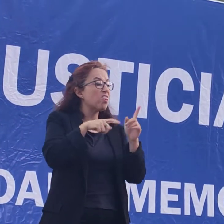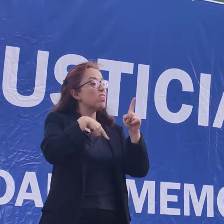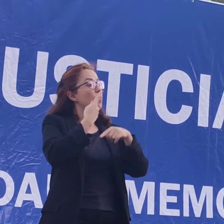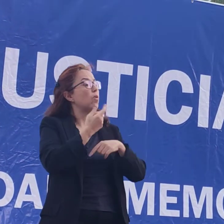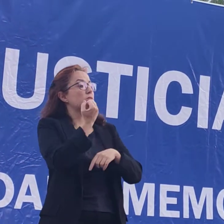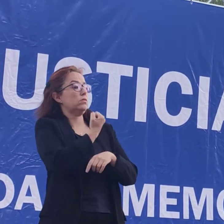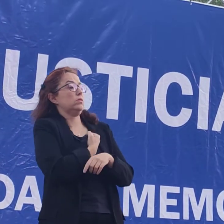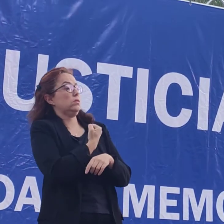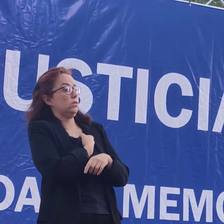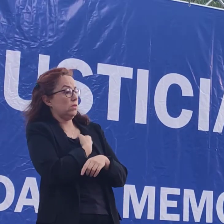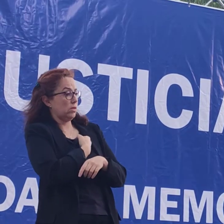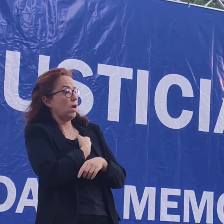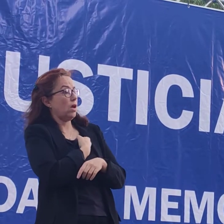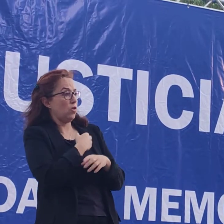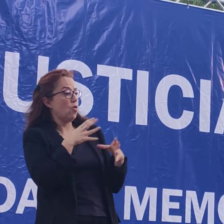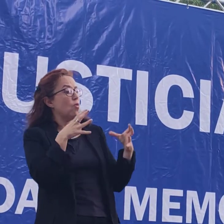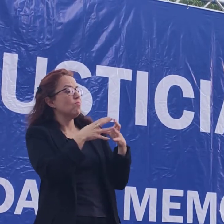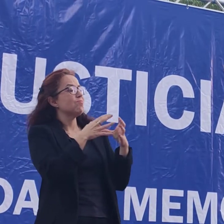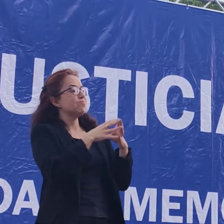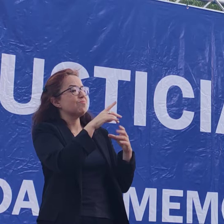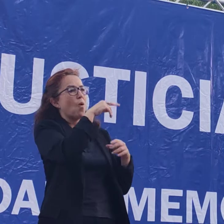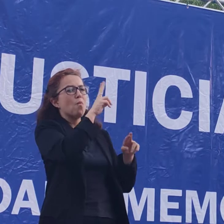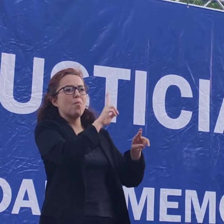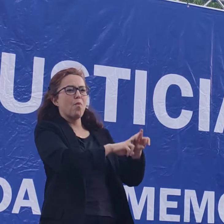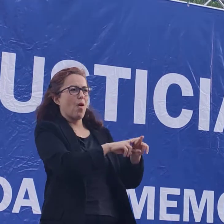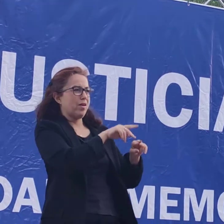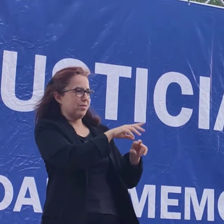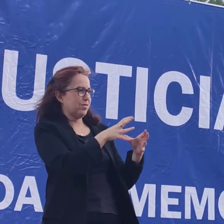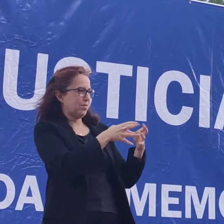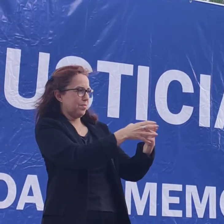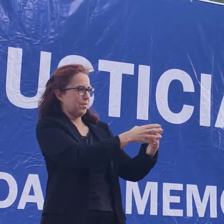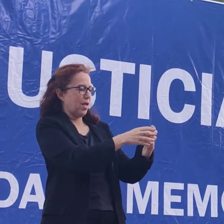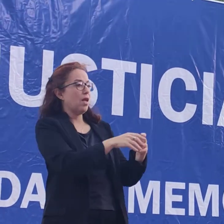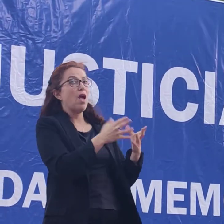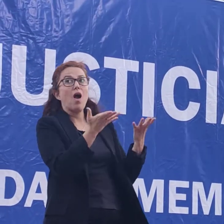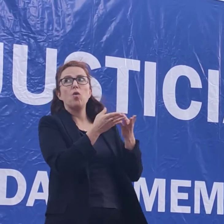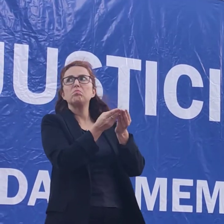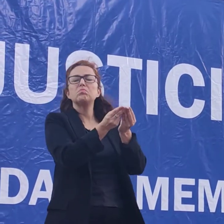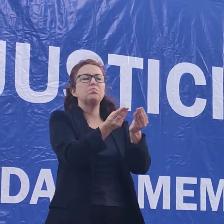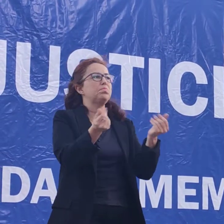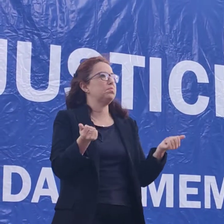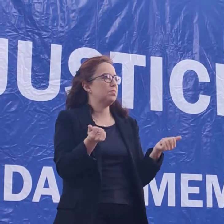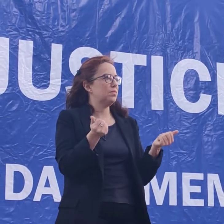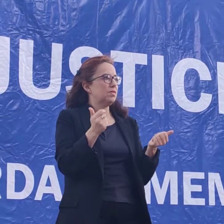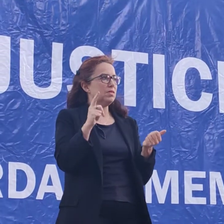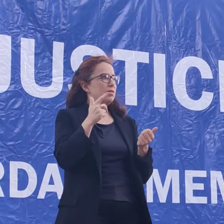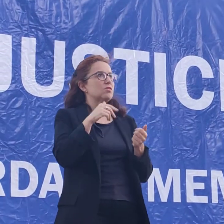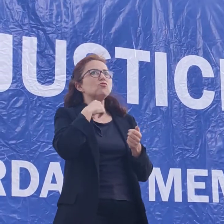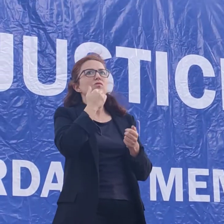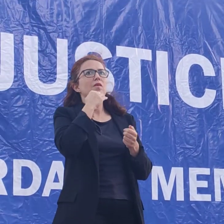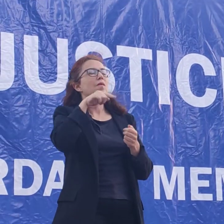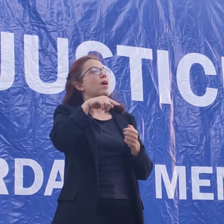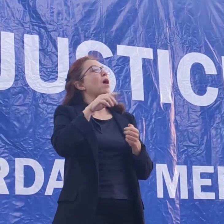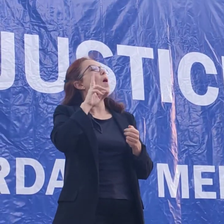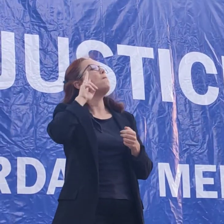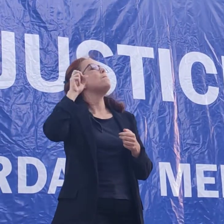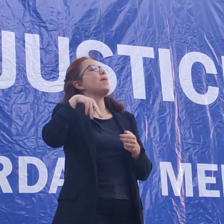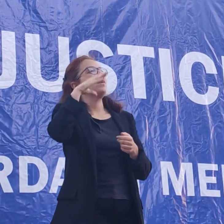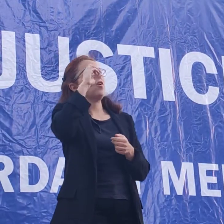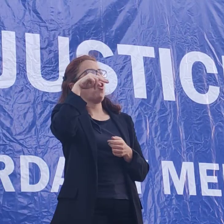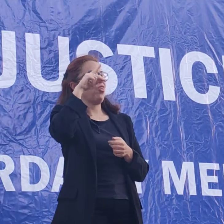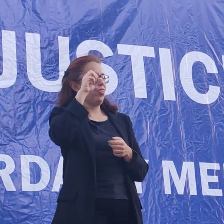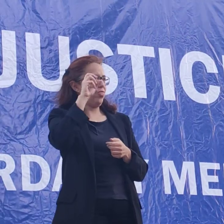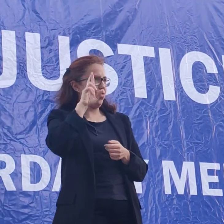asesinados cruelmente por el Escuadrón de la Muerte o desaparecidos hasta el día de hoy en el marco del Plan Cóndor, a los